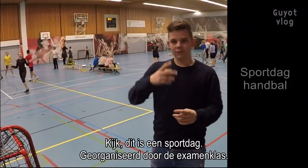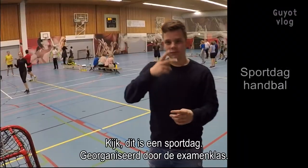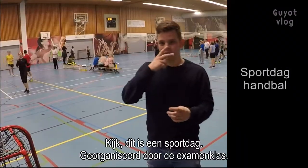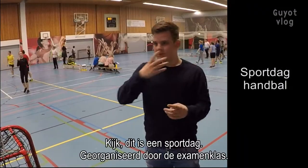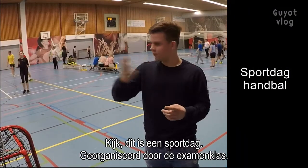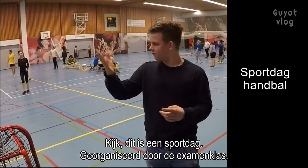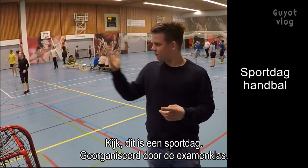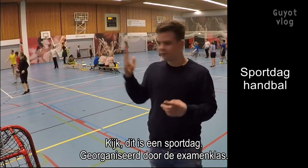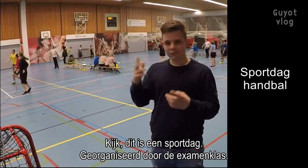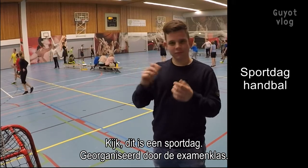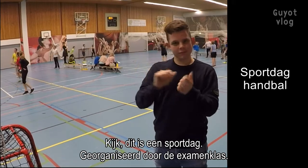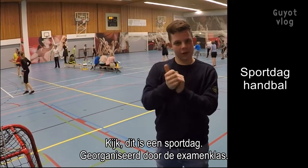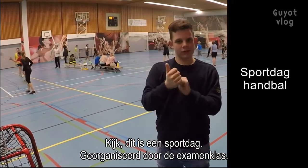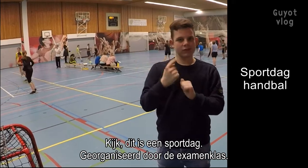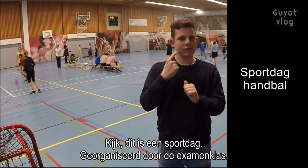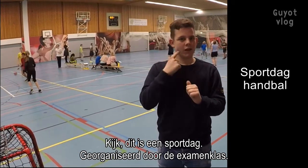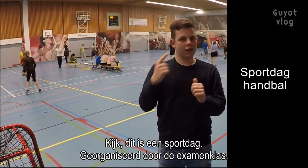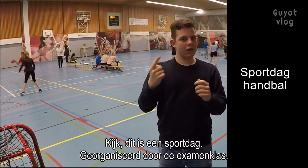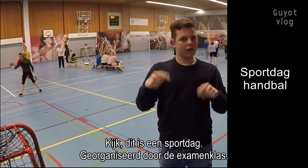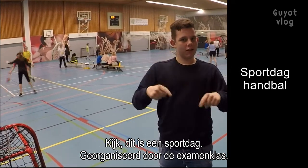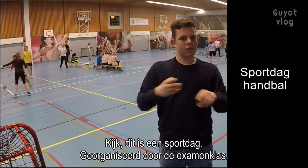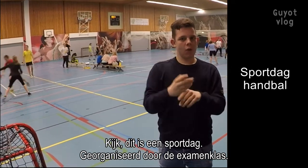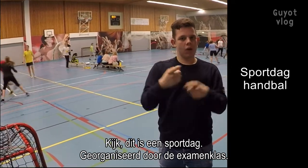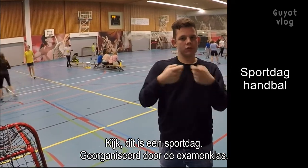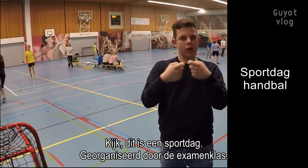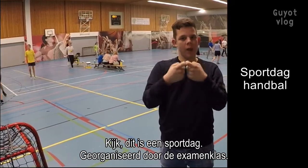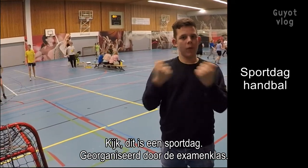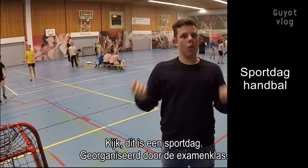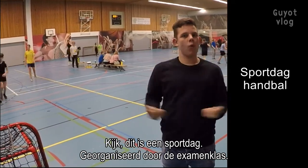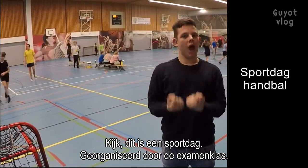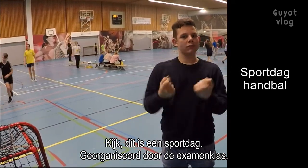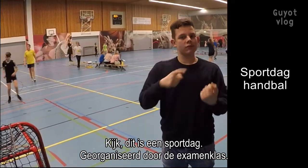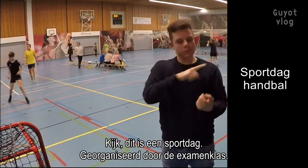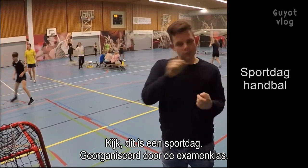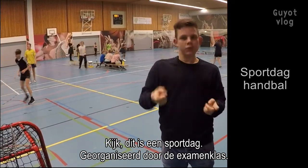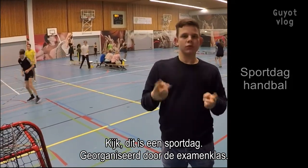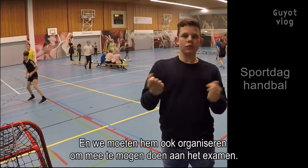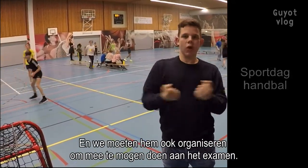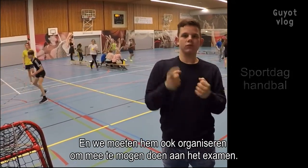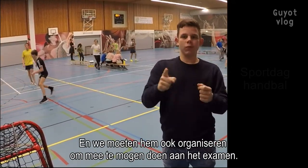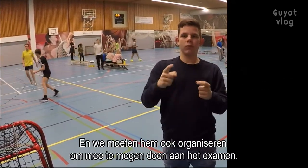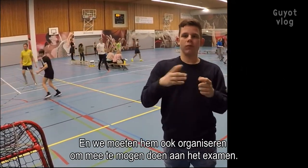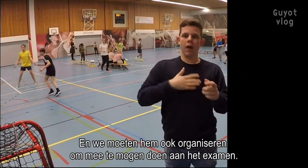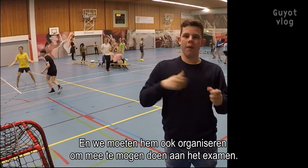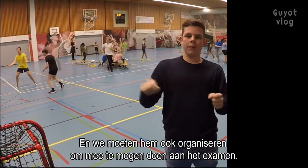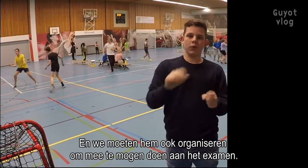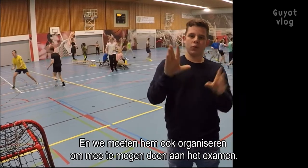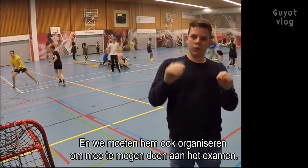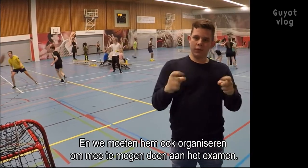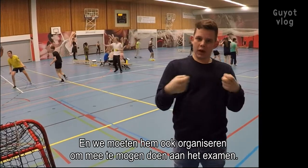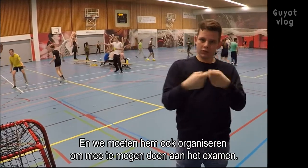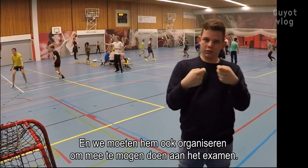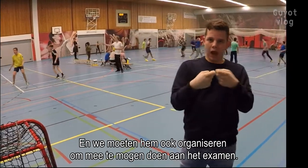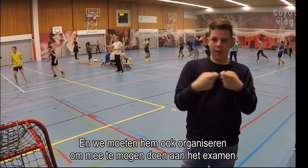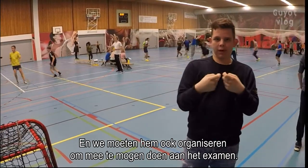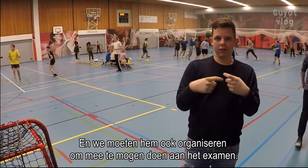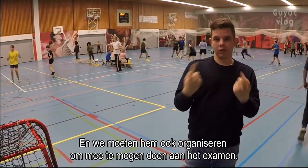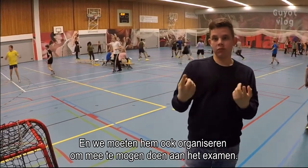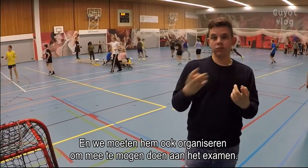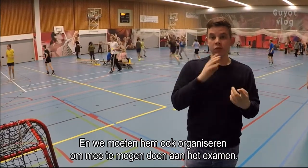Kijk, dit is een sportdag georganiseerd door de examenklas. En we moeten hem ook organiseren om mee te mogen doen met het examen. Want als